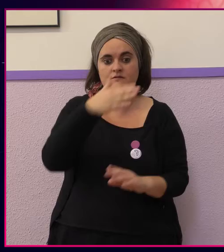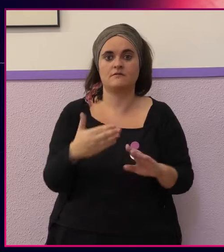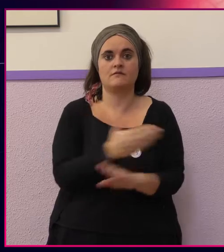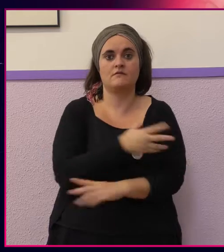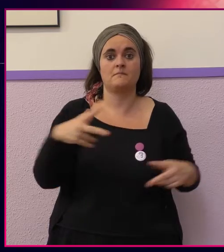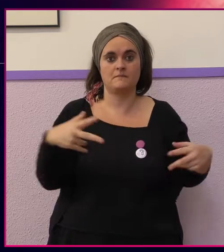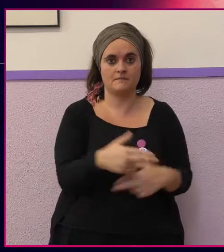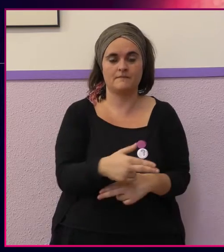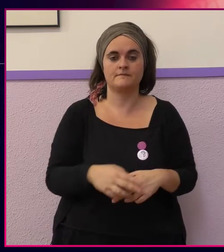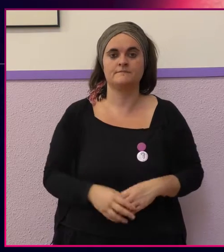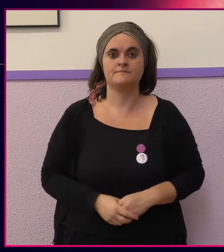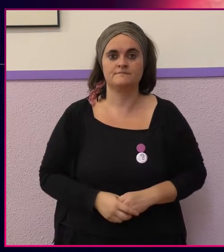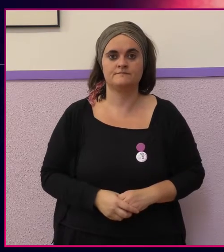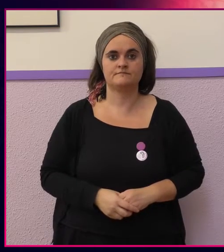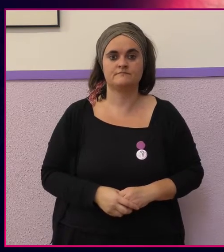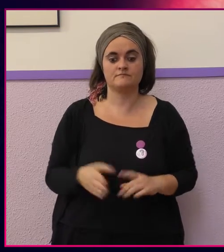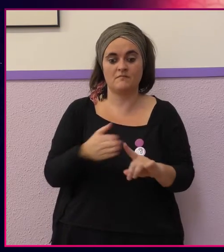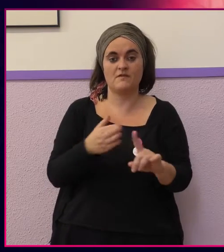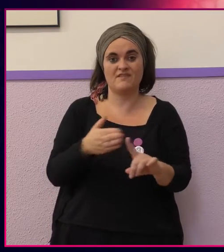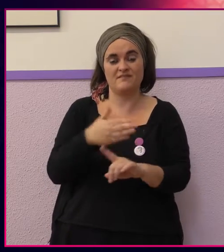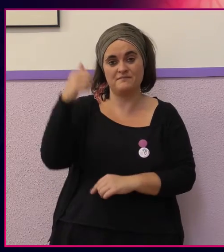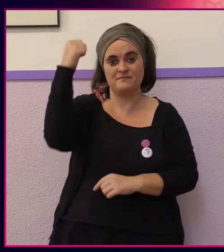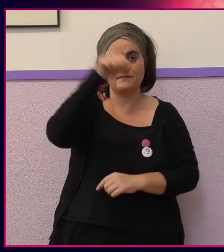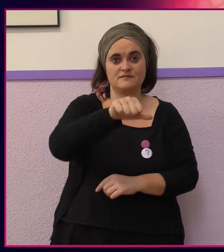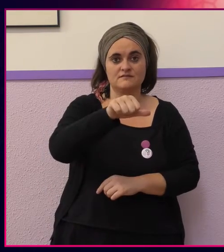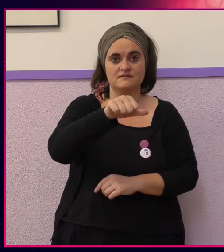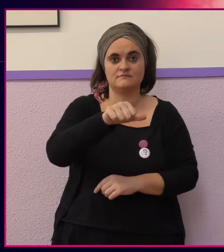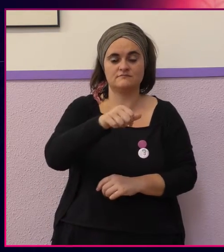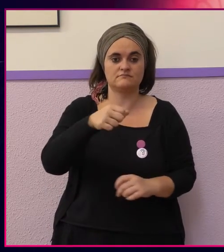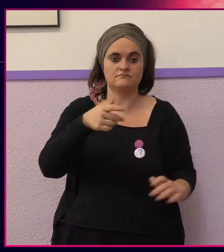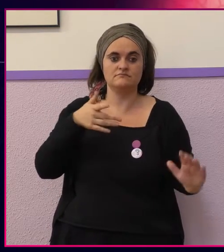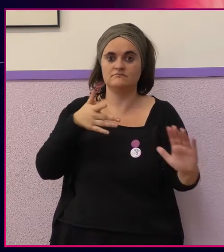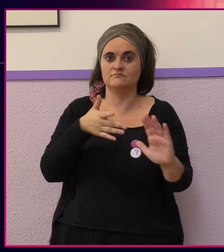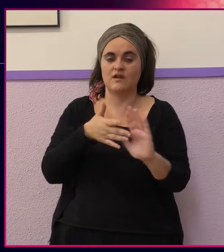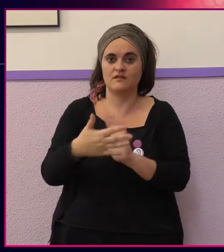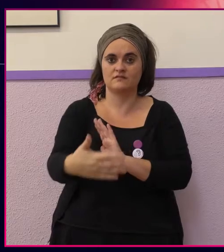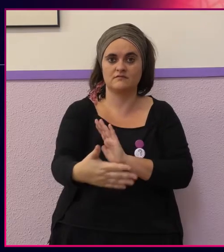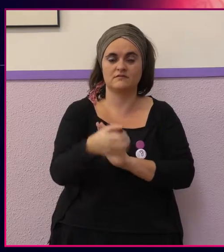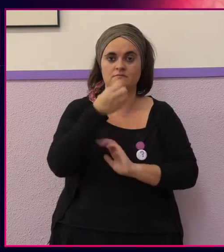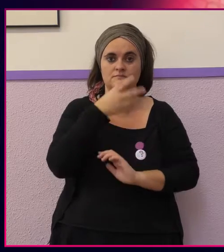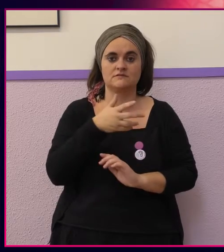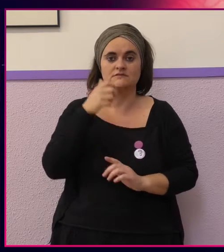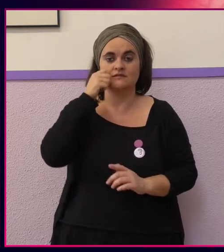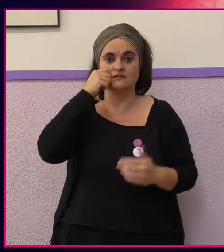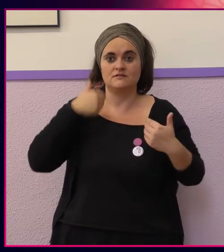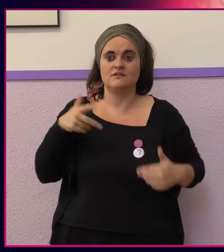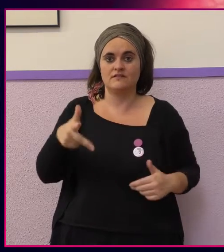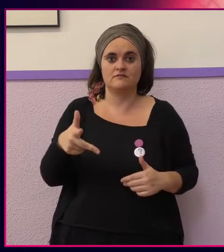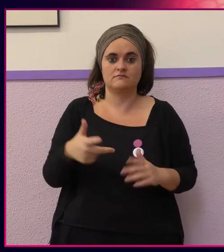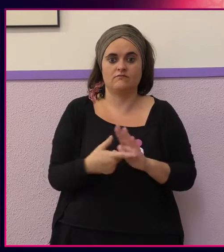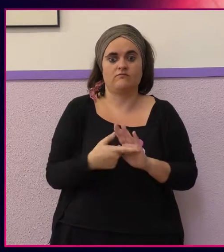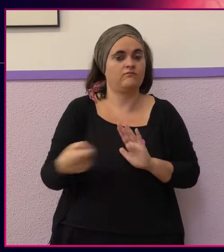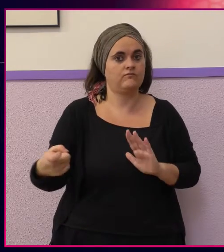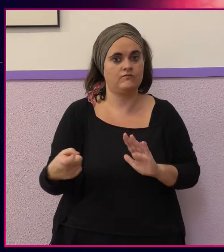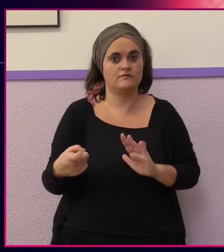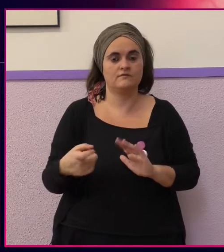la violencia machista tiene que ser definida como multi nación de los derechos humanos y como una forma